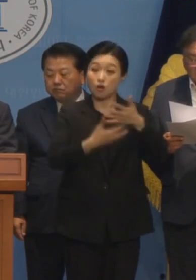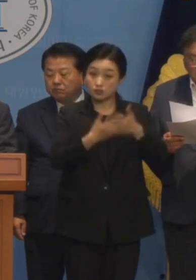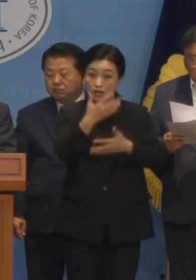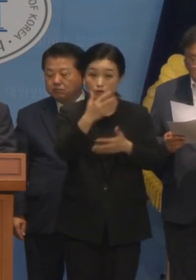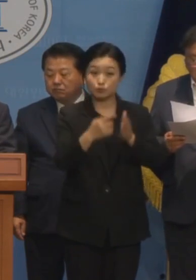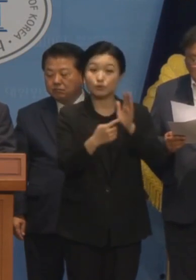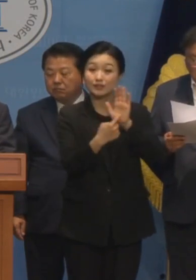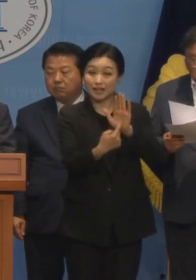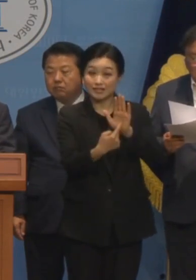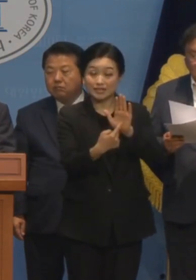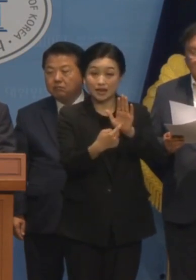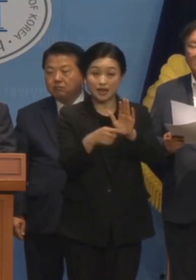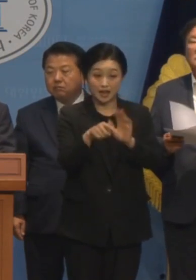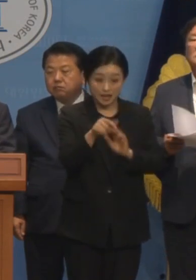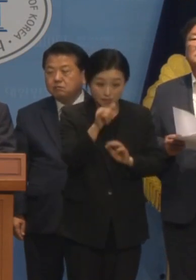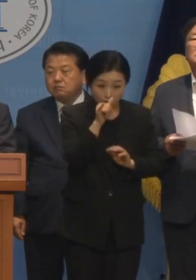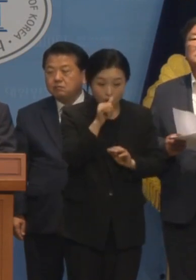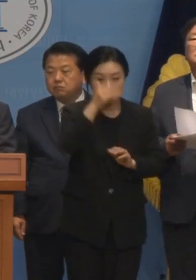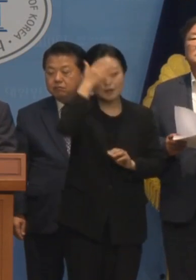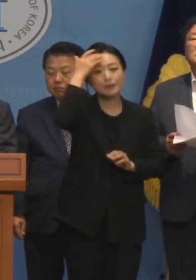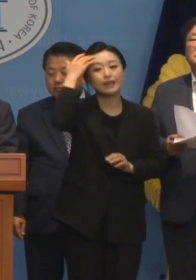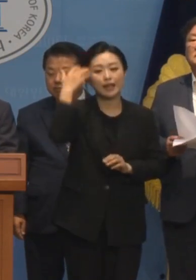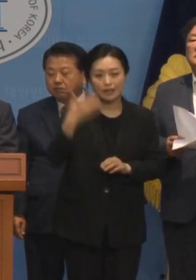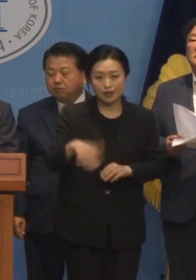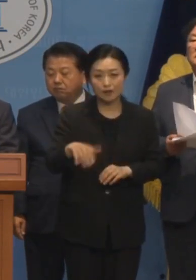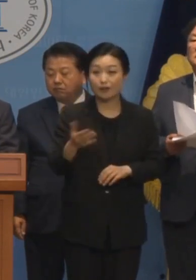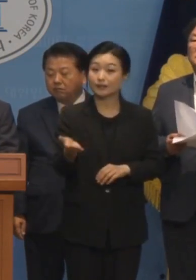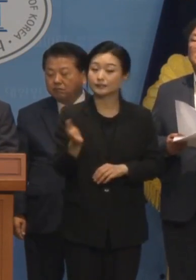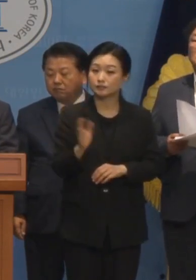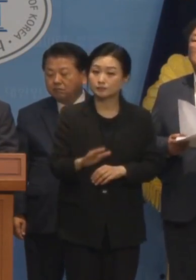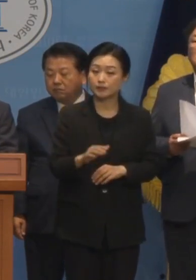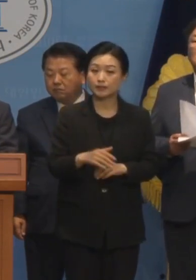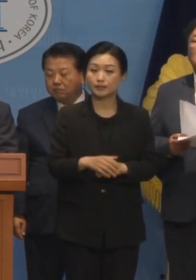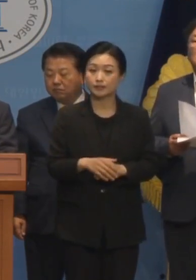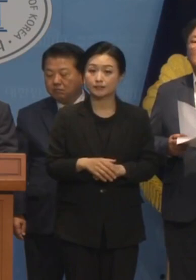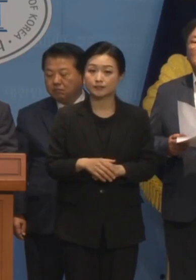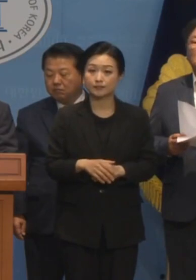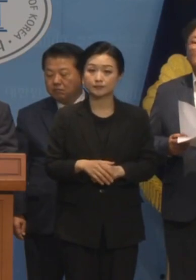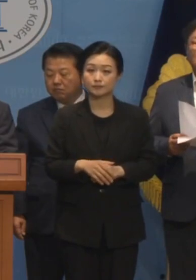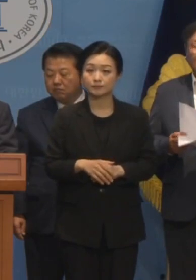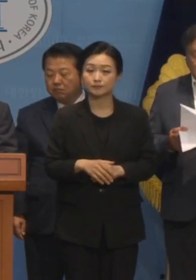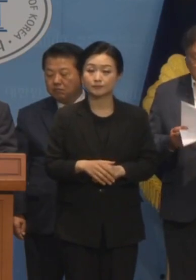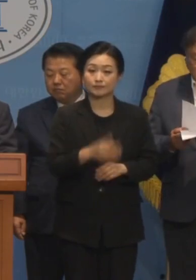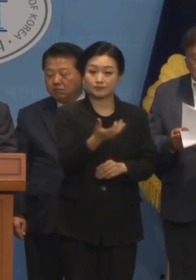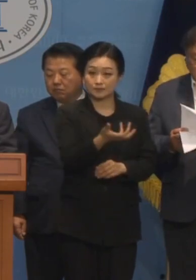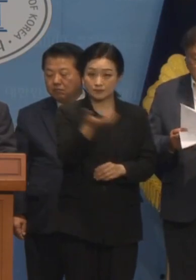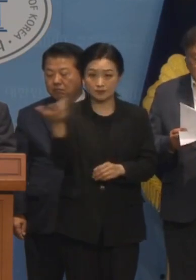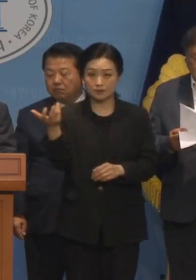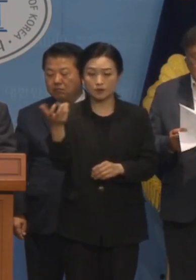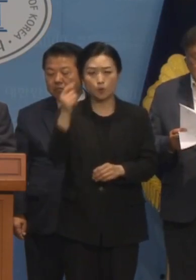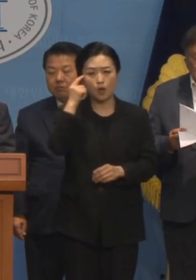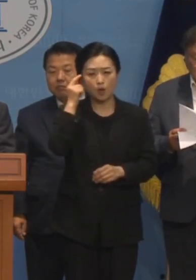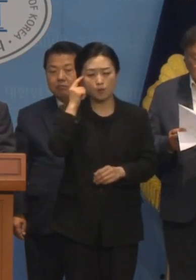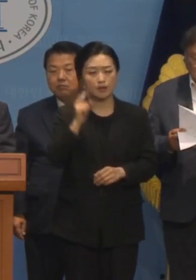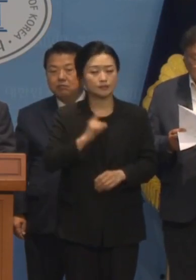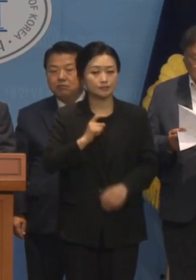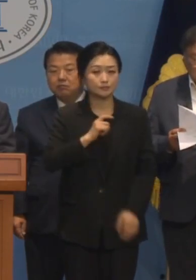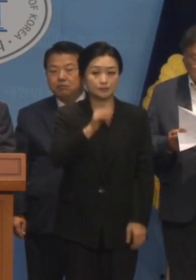대체한 것은 그나마 다행입니다. 다만 철거 시점은 매우